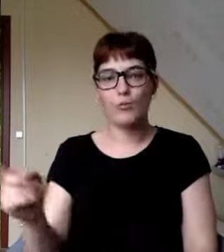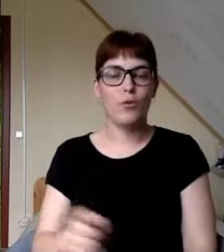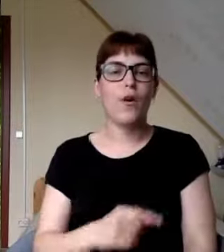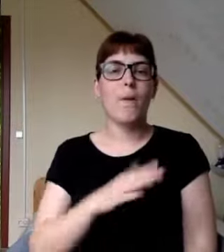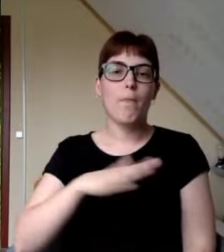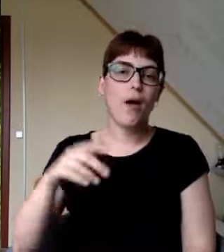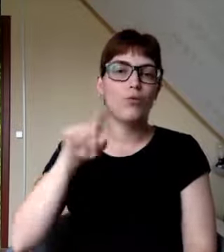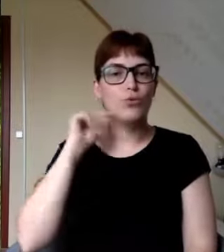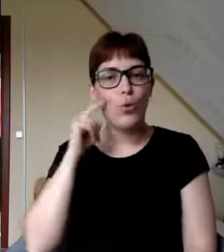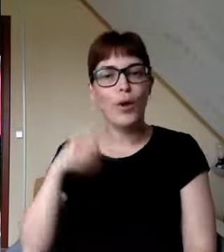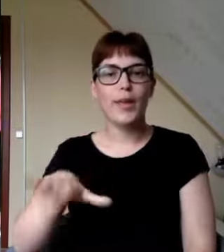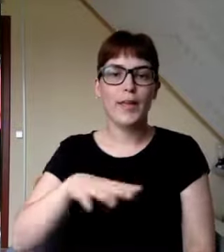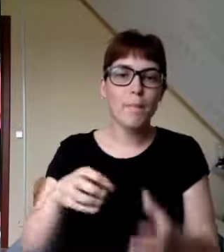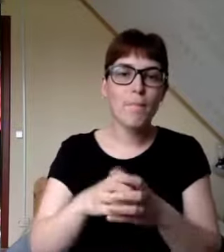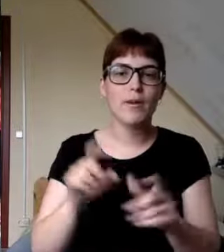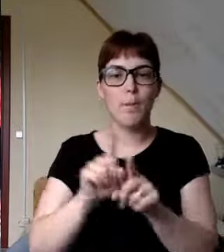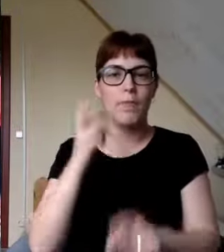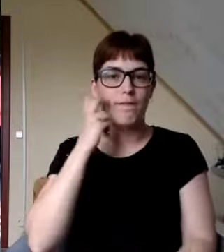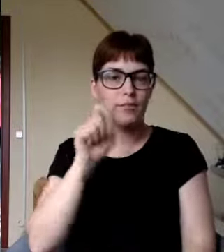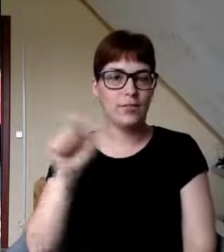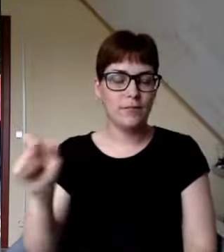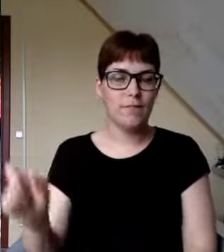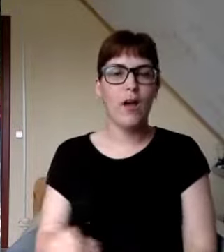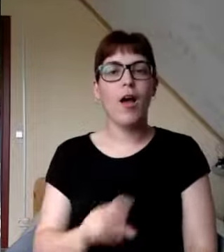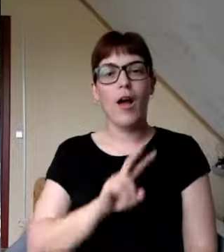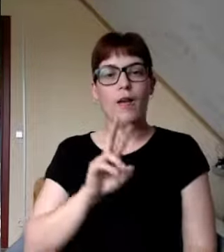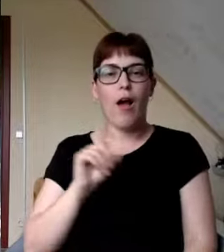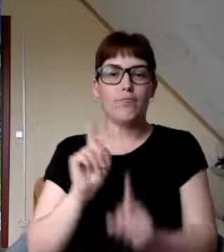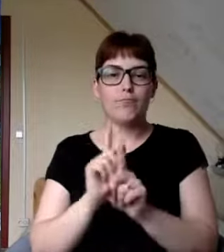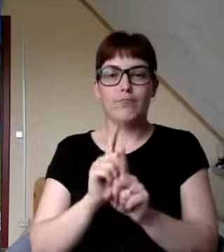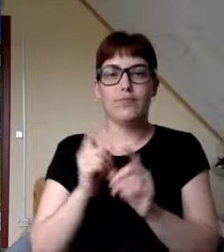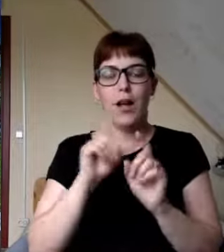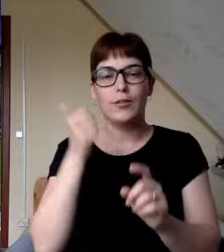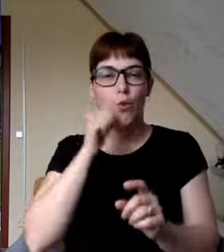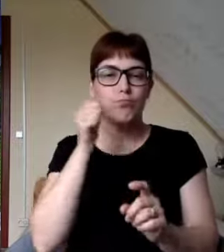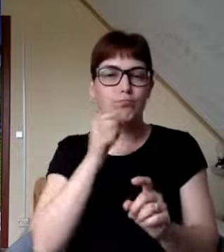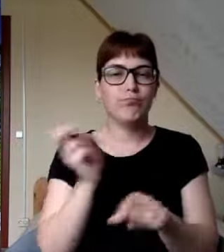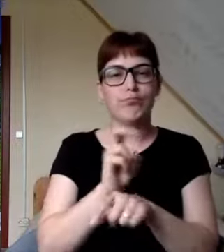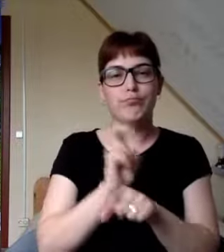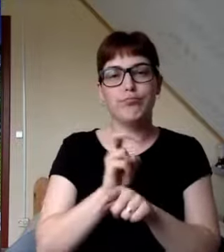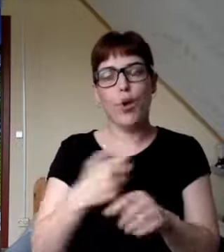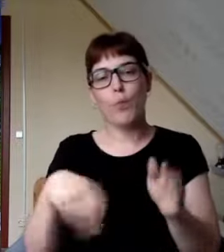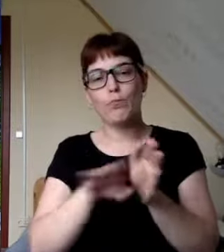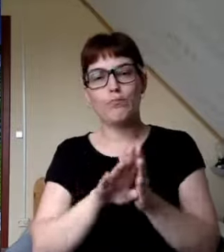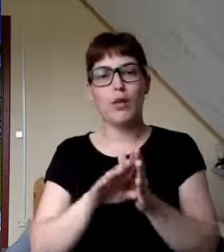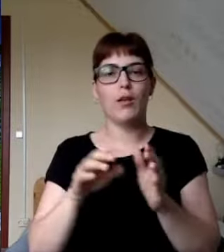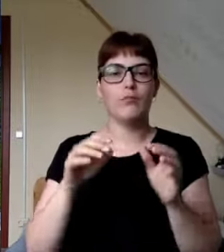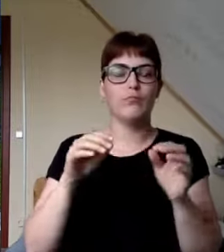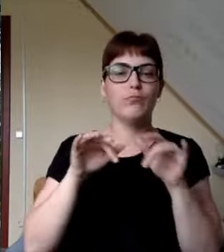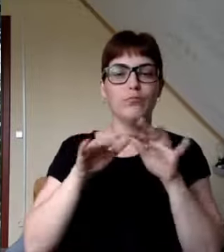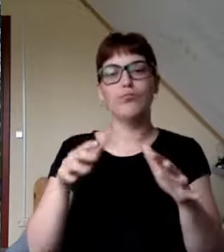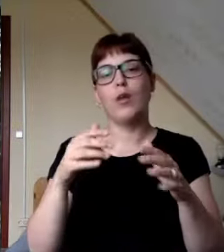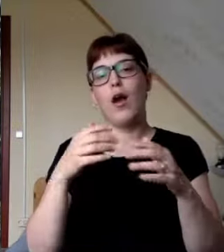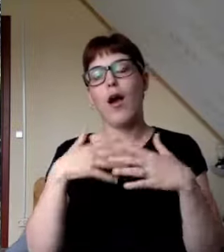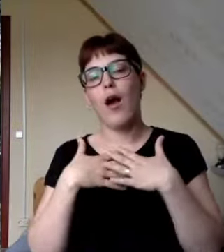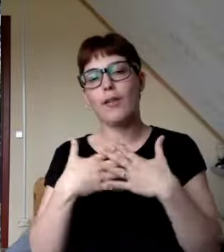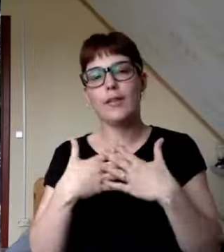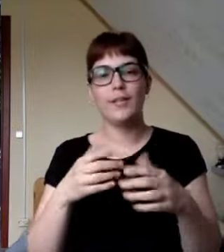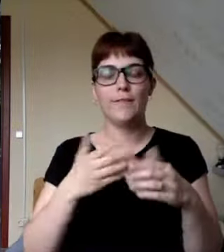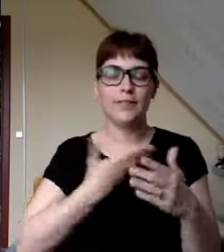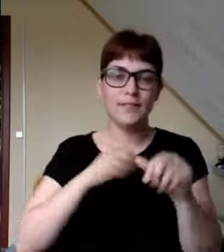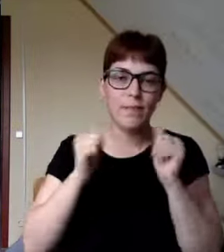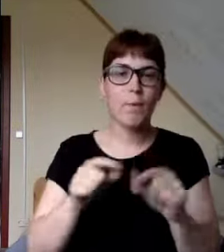jauniešus, ģimenes un arī seniorus. Un ne tikai tos, kas jau regulāri piekūt aktīvi dzīves veidu, bet arī iesācējus.